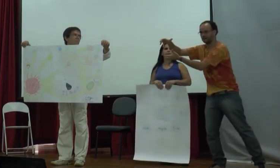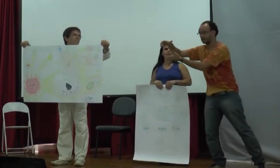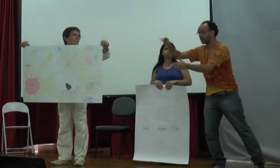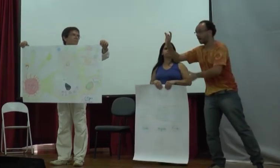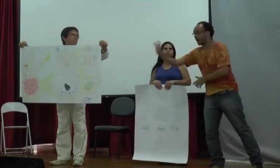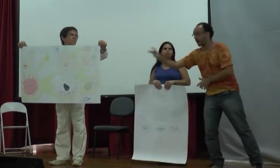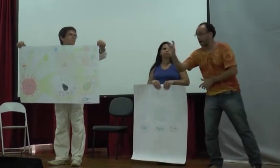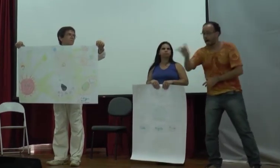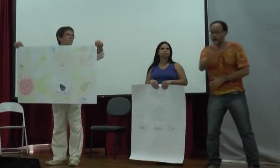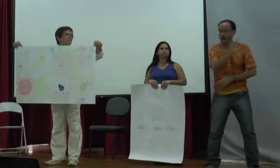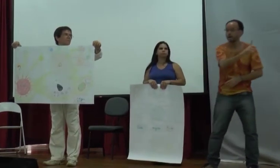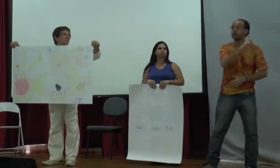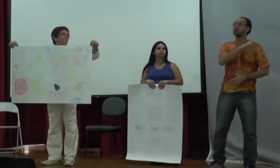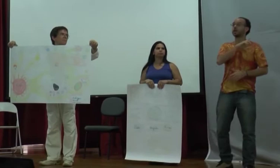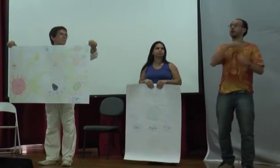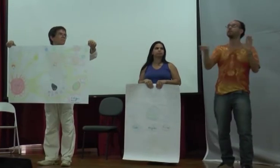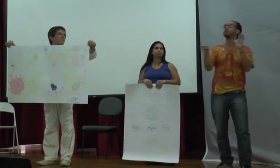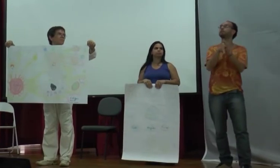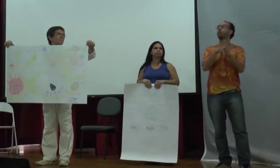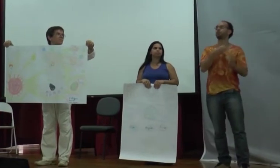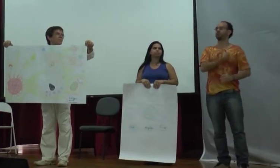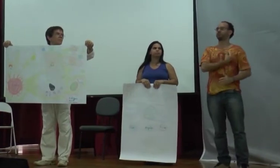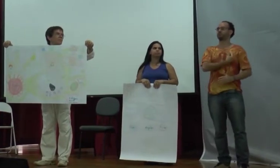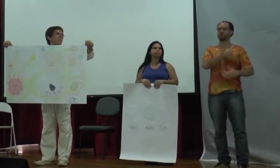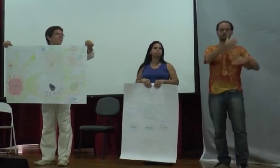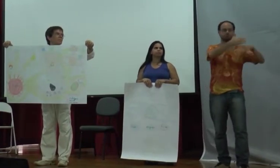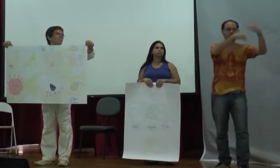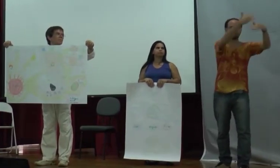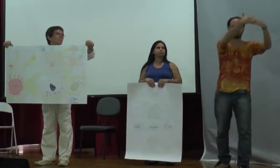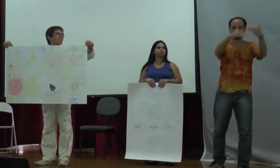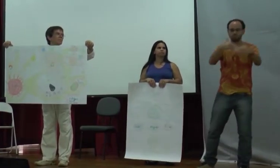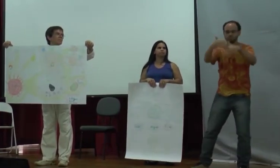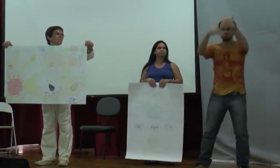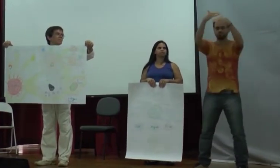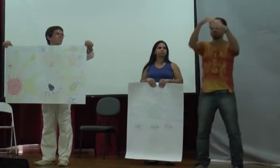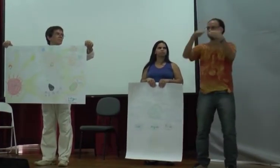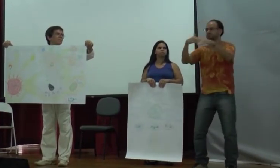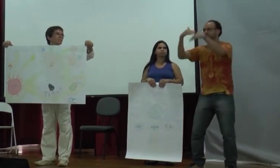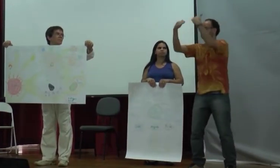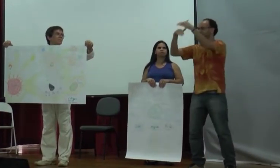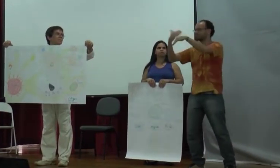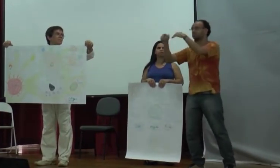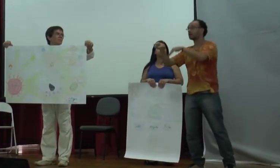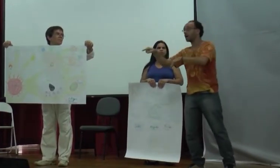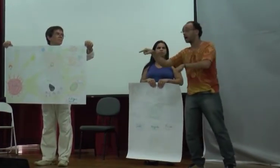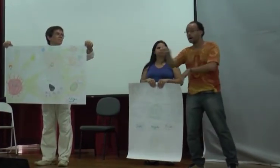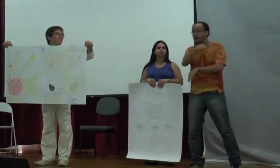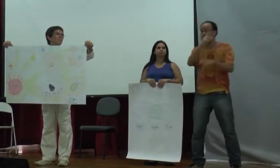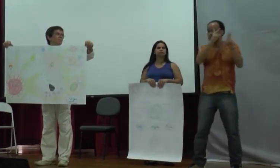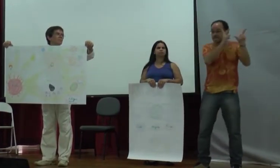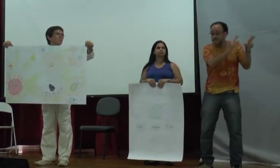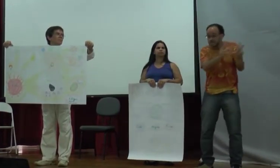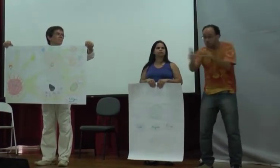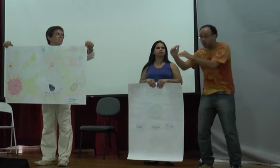os mundos, de todos os planetas. Cada planeta tem a sua vida, o seu desenvolvimento.